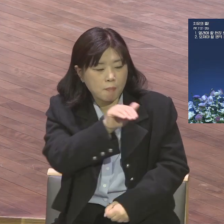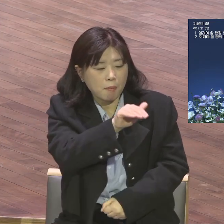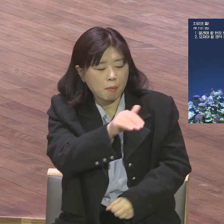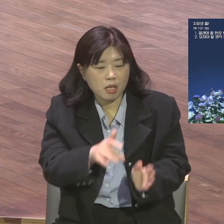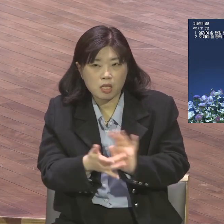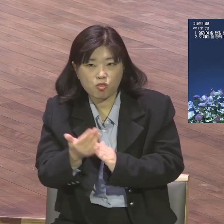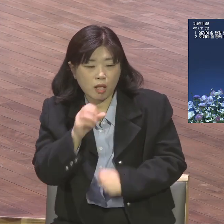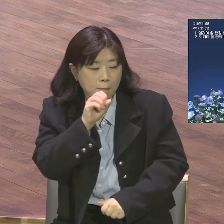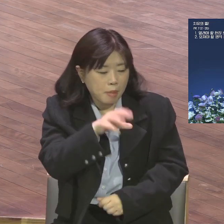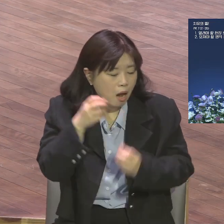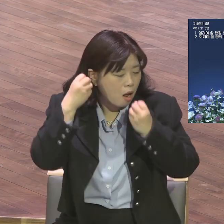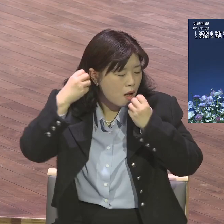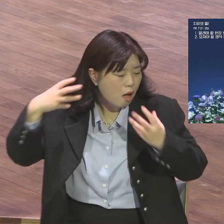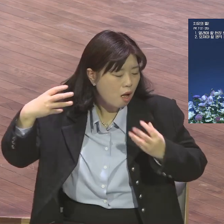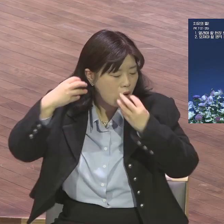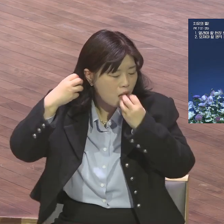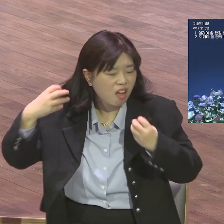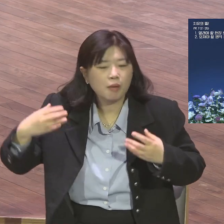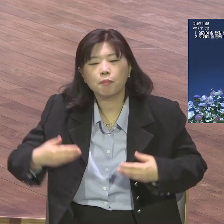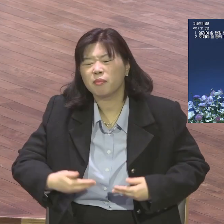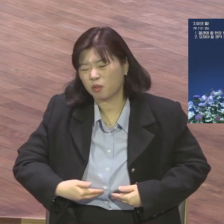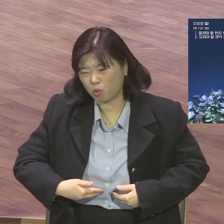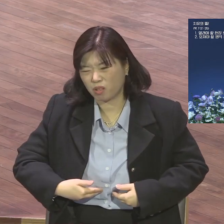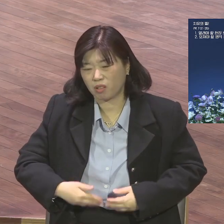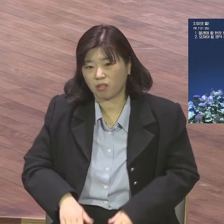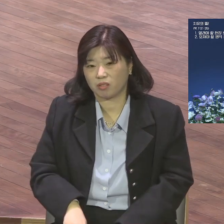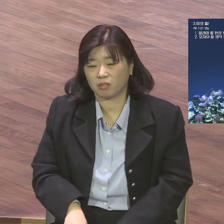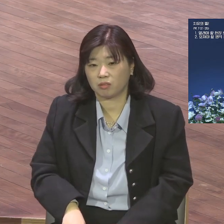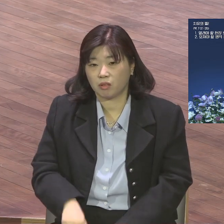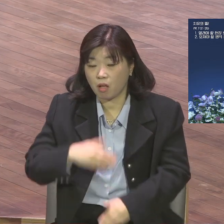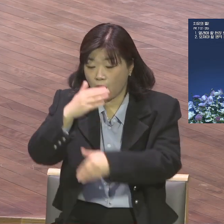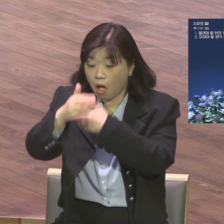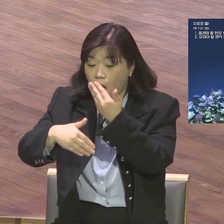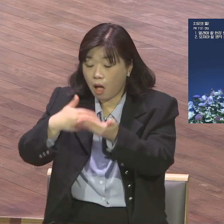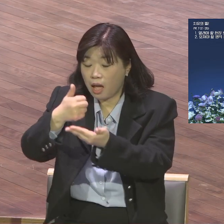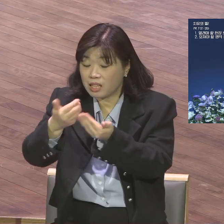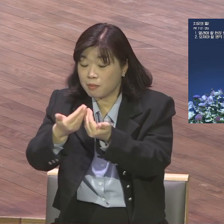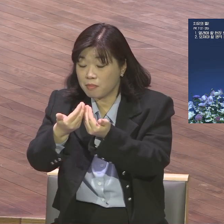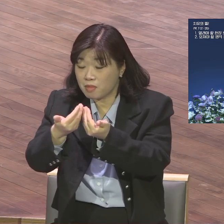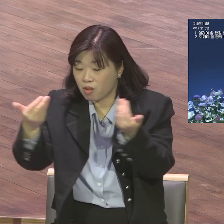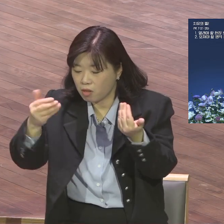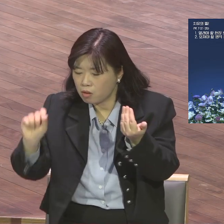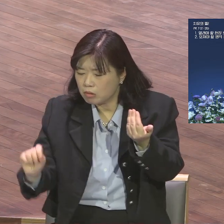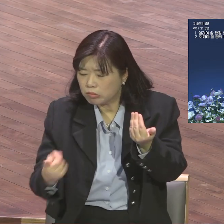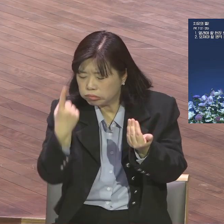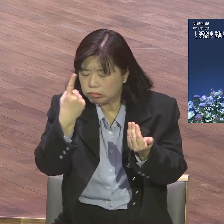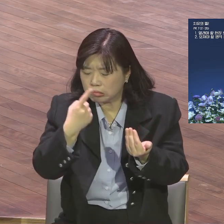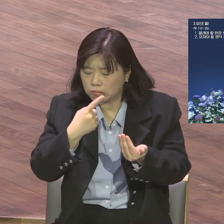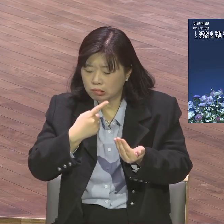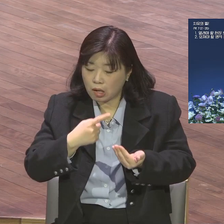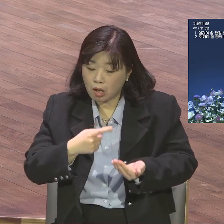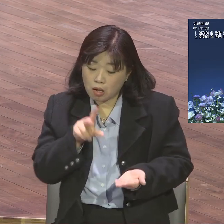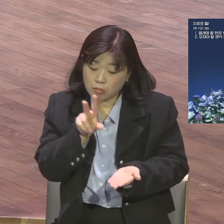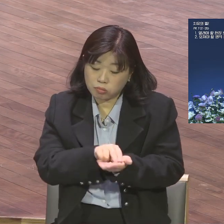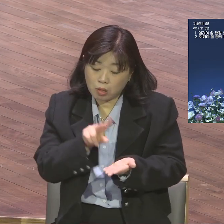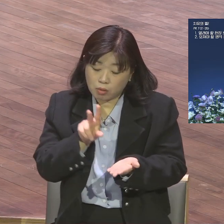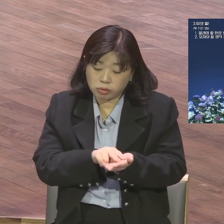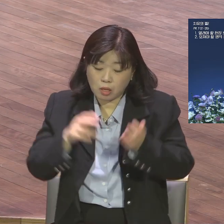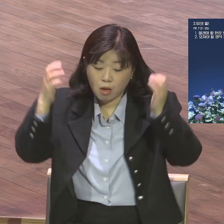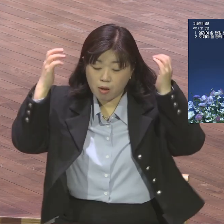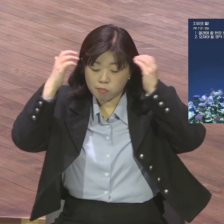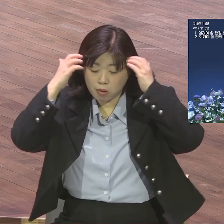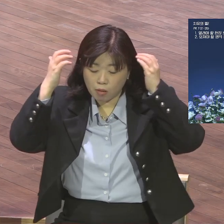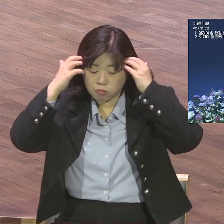가운데 저주 가운데 늘 자기도 모르게 사단 종노릇하다가 끊임없는